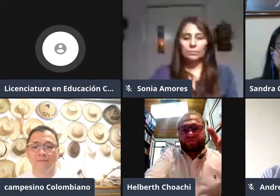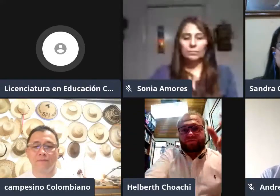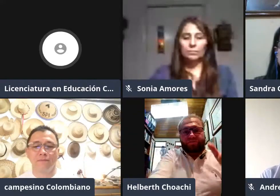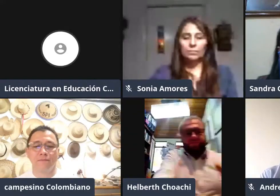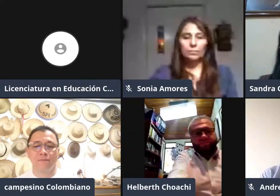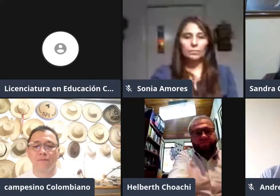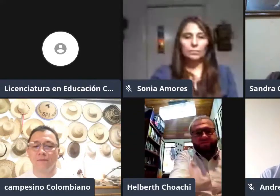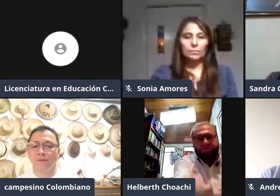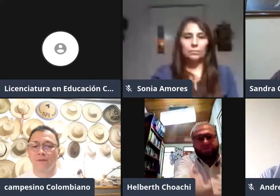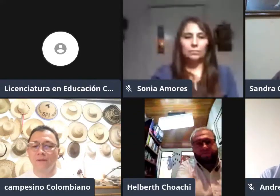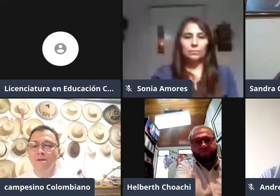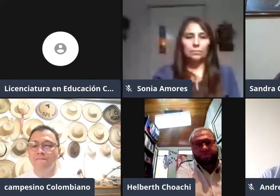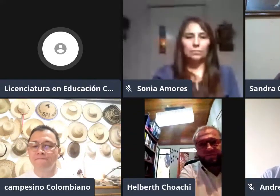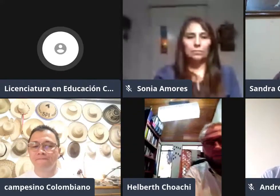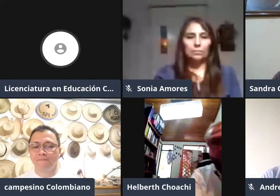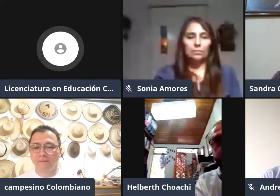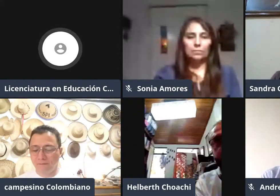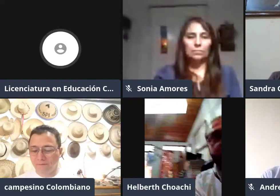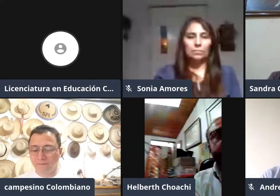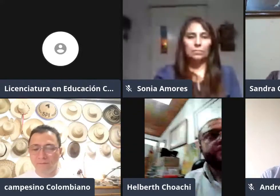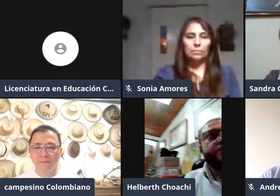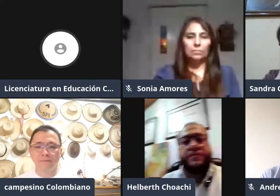Listo, ya está en vivo.